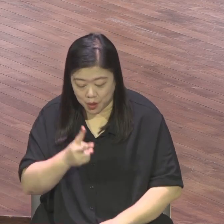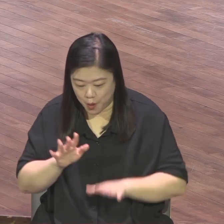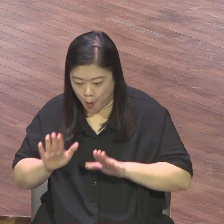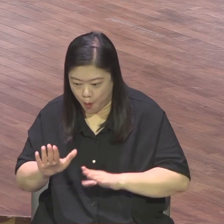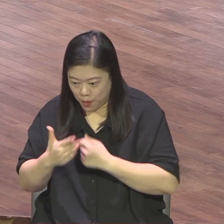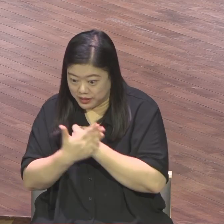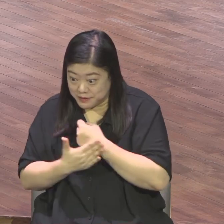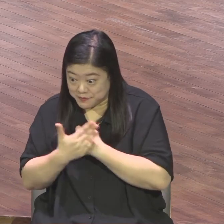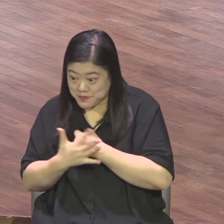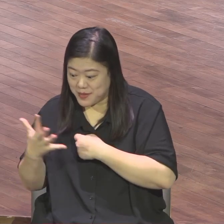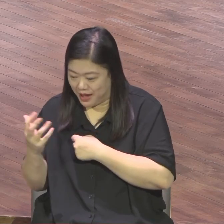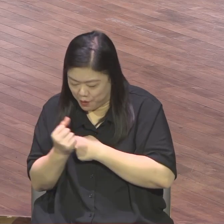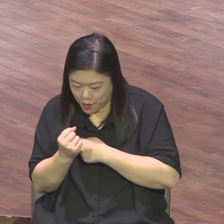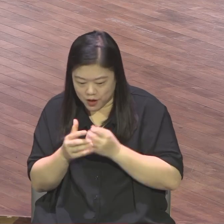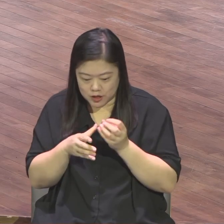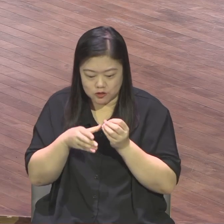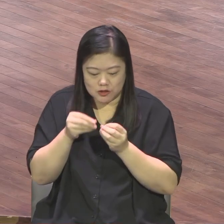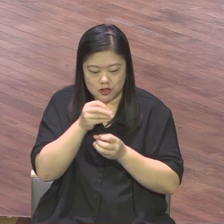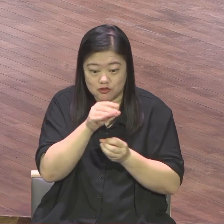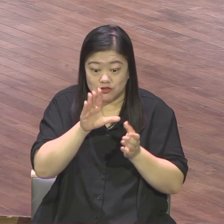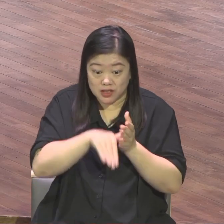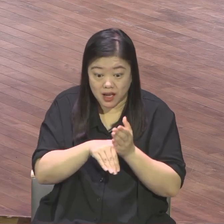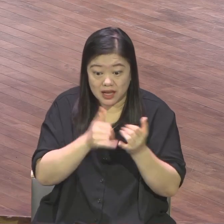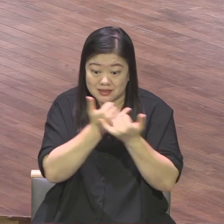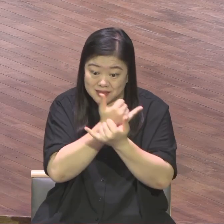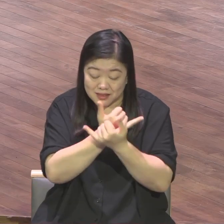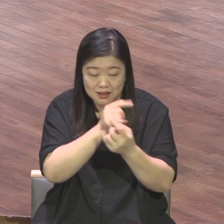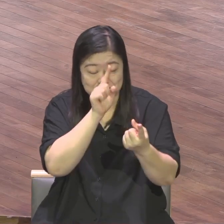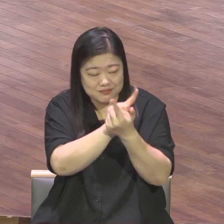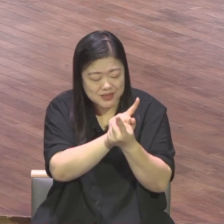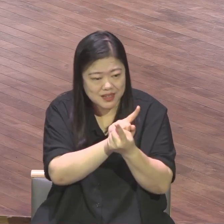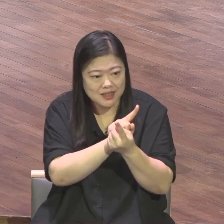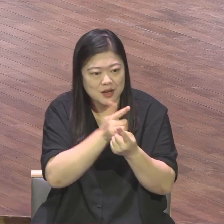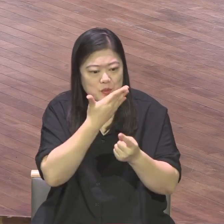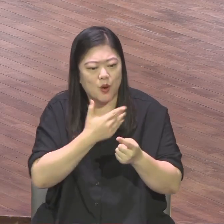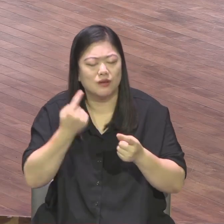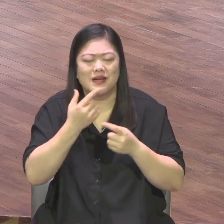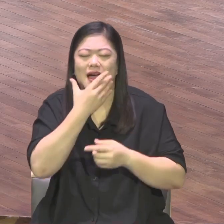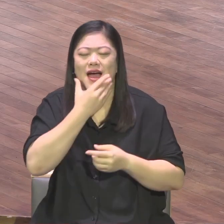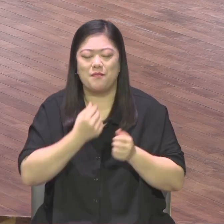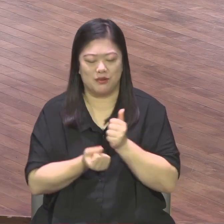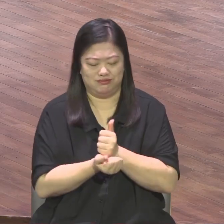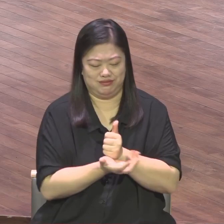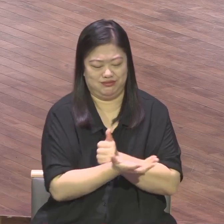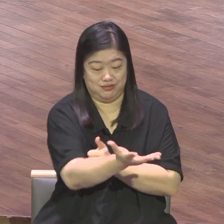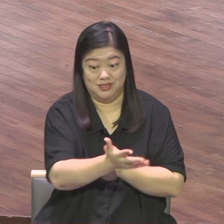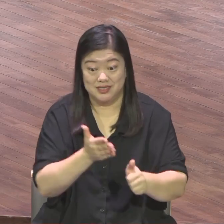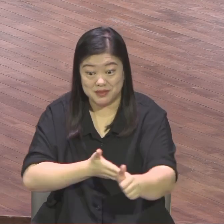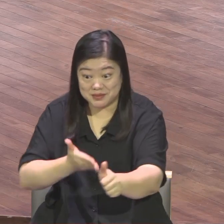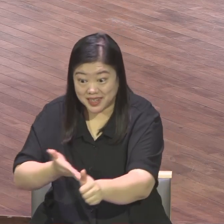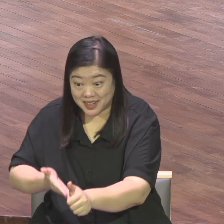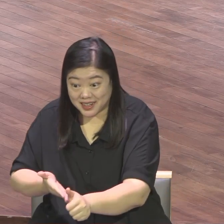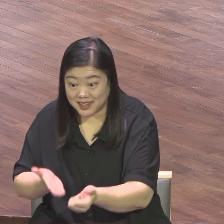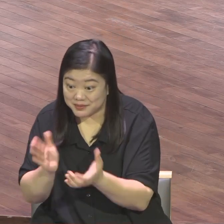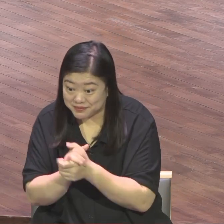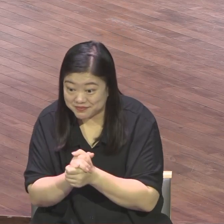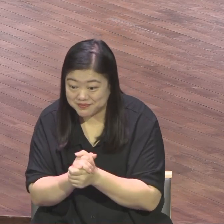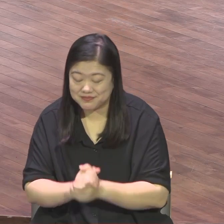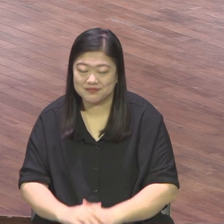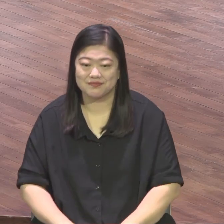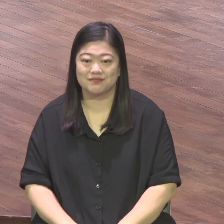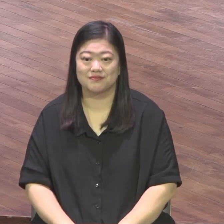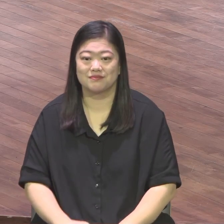전염시키는 삶이 얼마나 큰 축복이고 행복인지 모두 다 체험할 수 있는 기회 되길 점을 축복합니다. 두